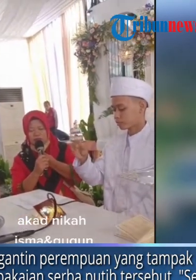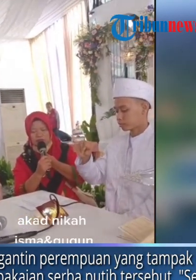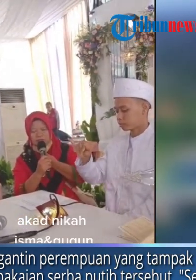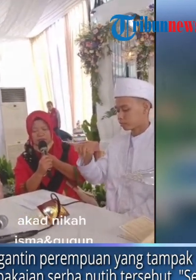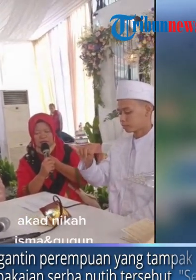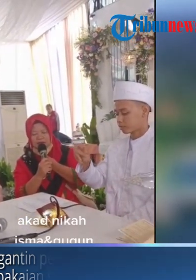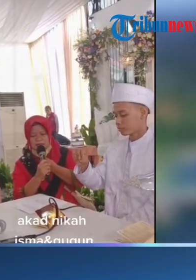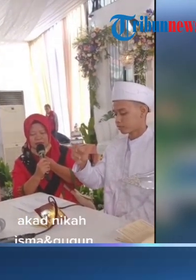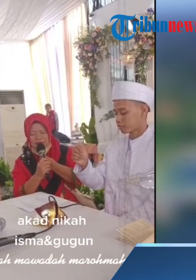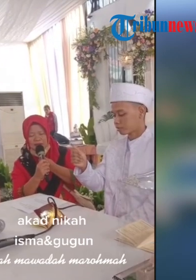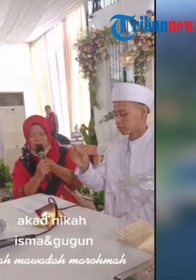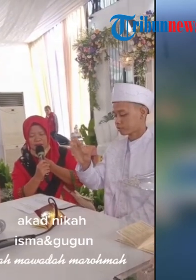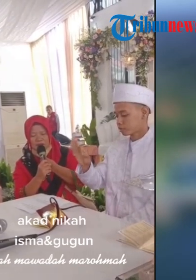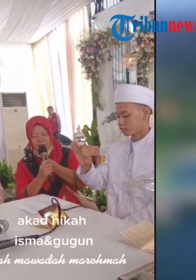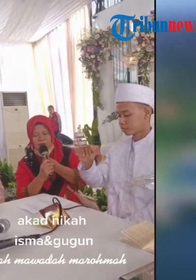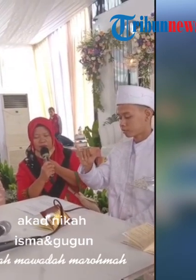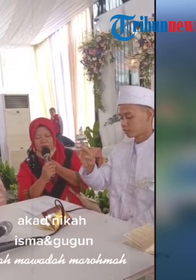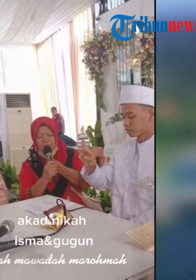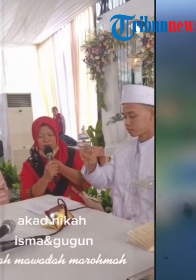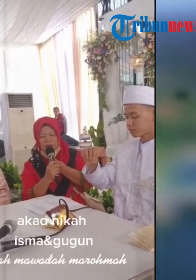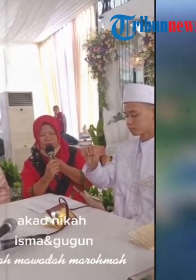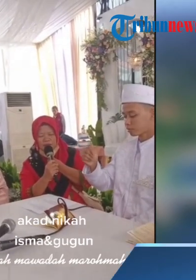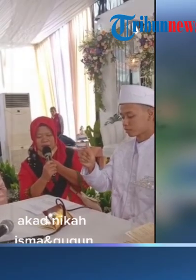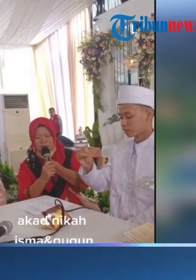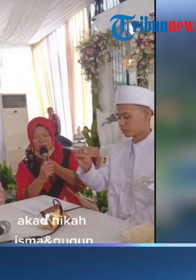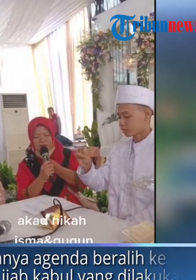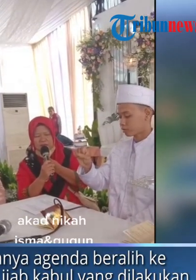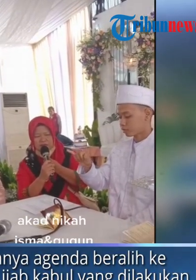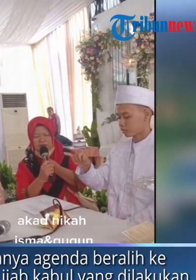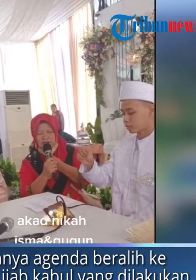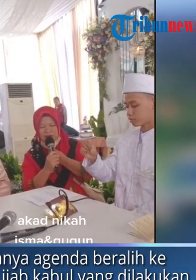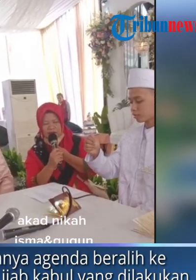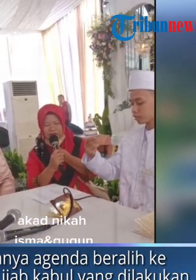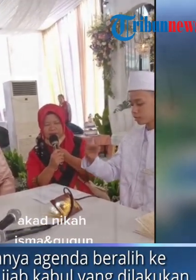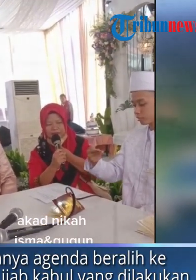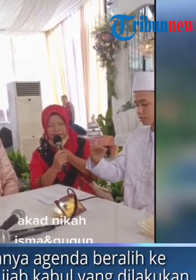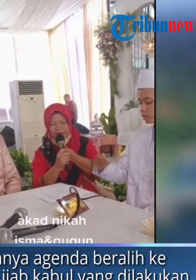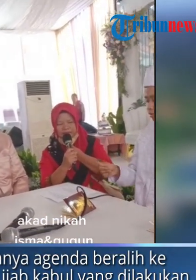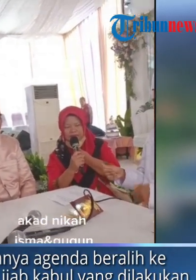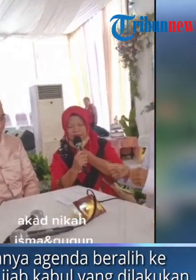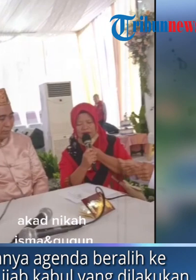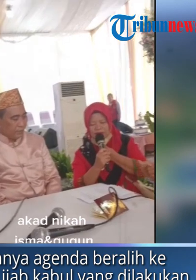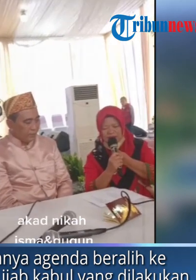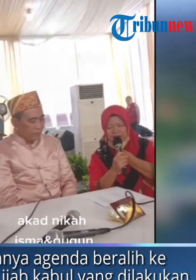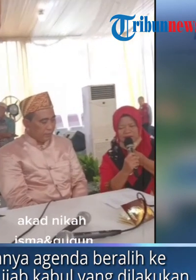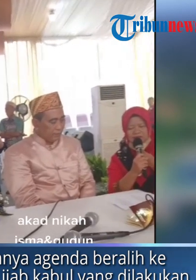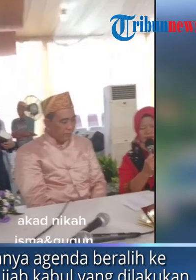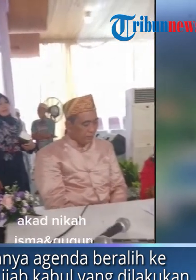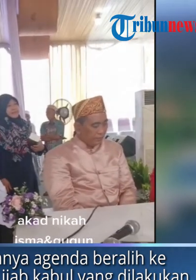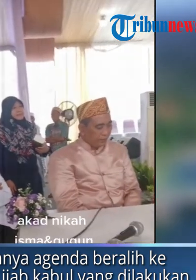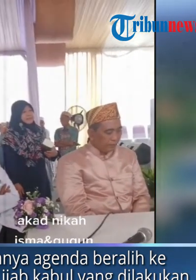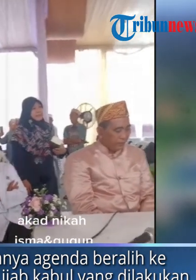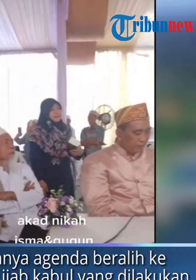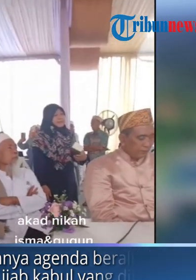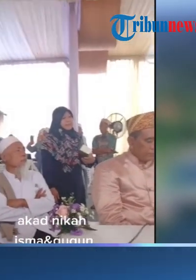suaminya. Mohon doa restu kepada ayah dan mama, dan mohon ayah berkenan menikahkan dengan calon suami pilihan,